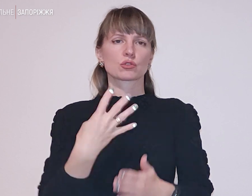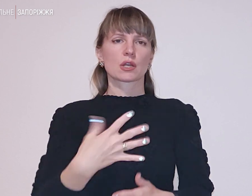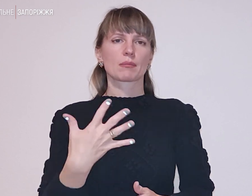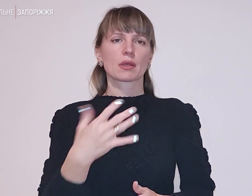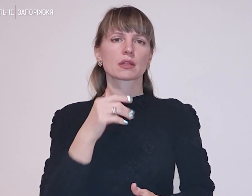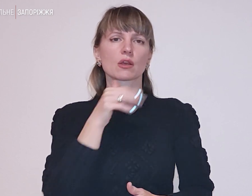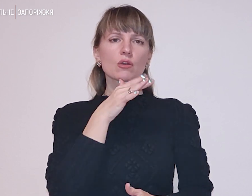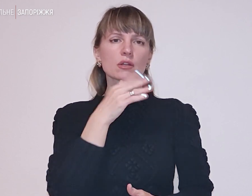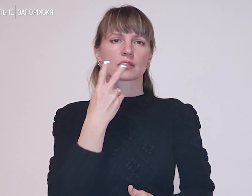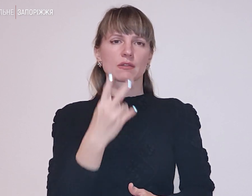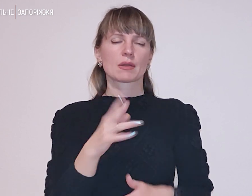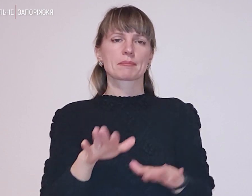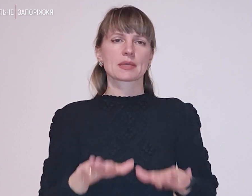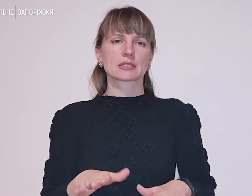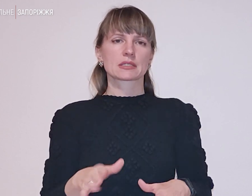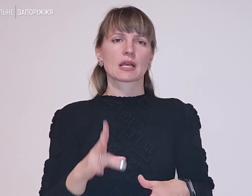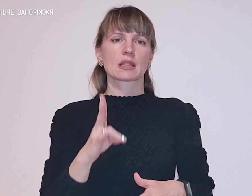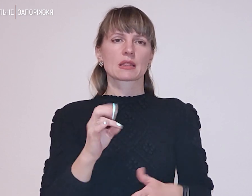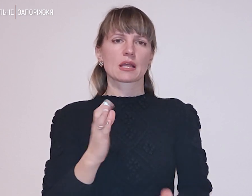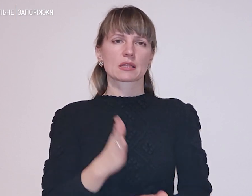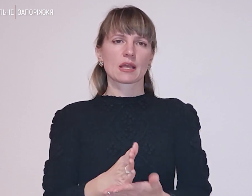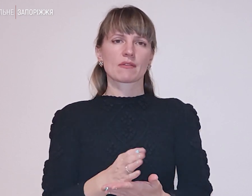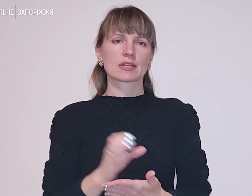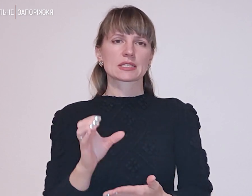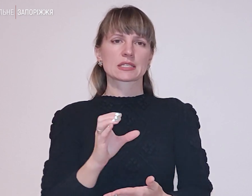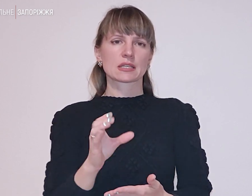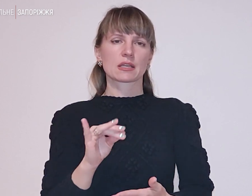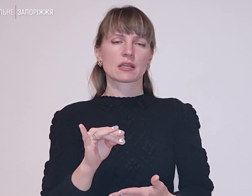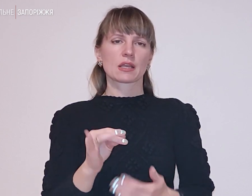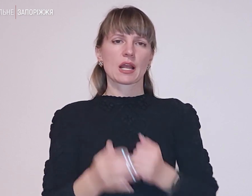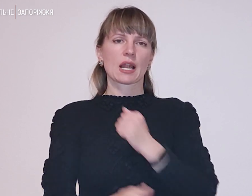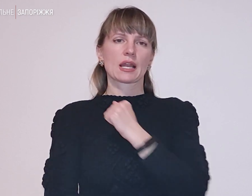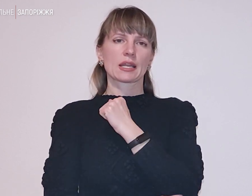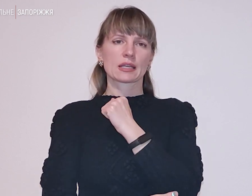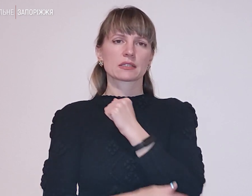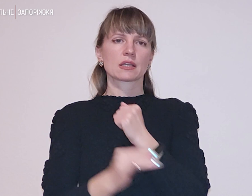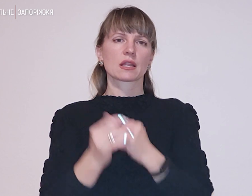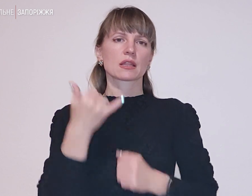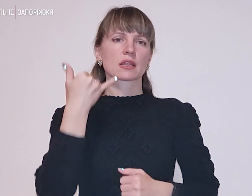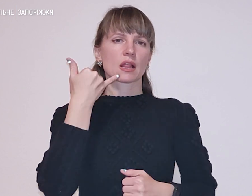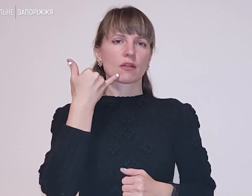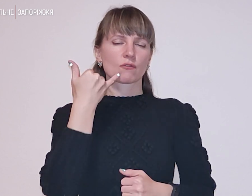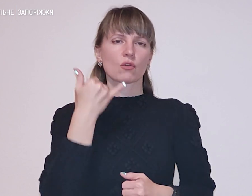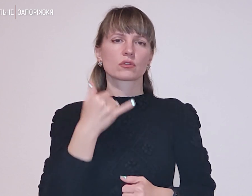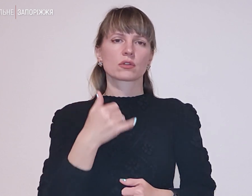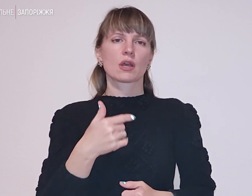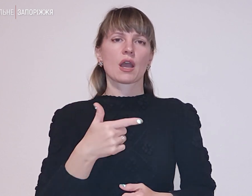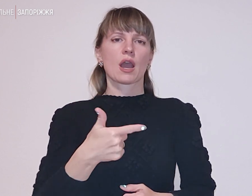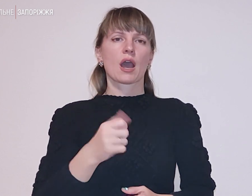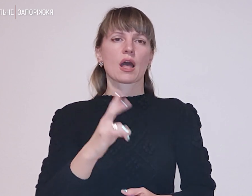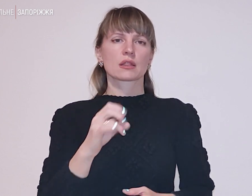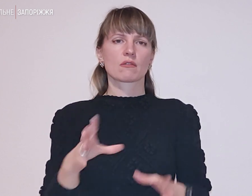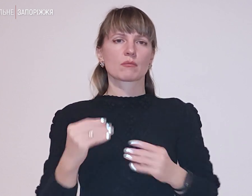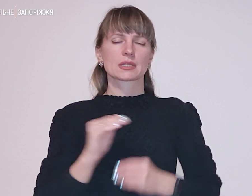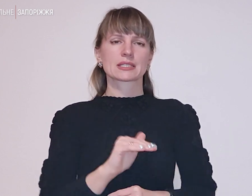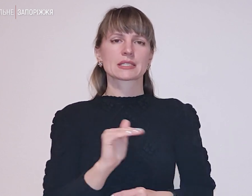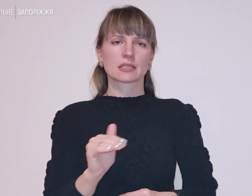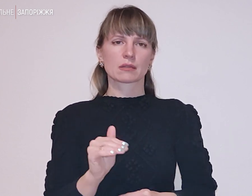років. Дивились місця на наявність синців і лікті, і телефони. Володимир та Ганна разом із дітьми виїхали з Маріуполя